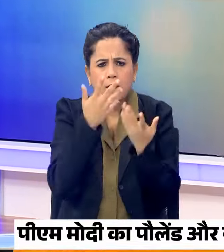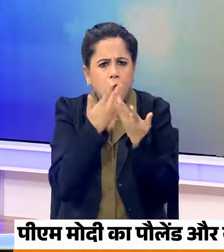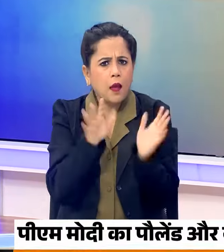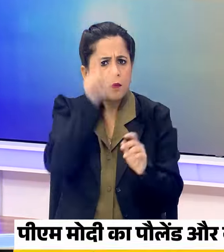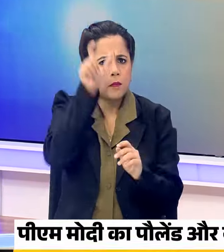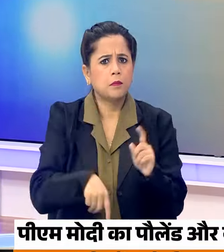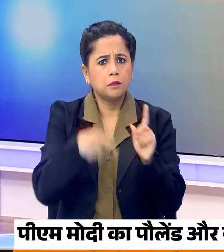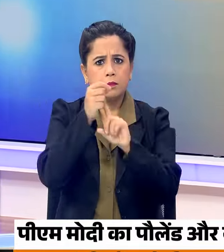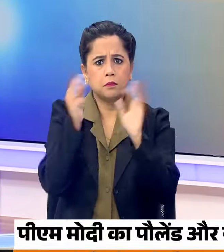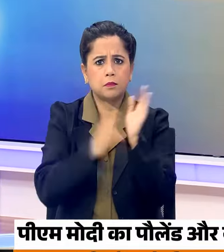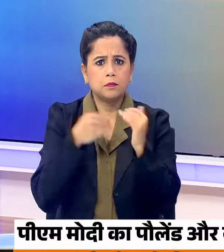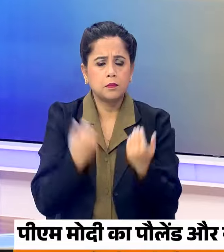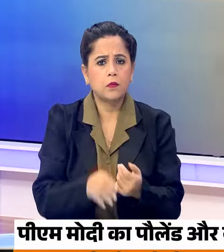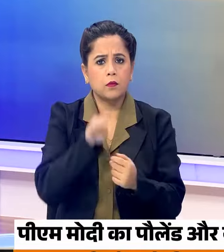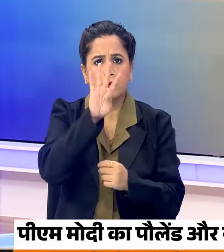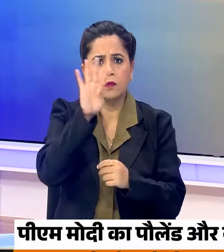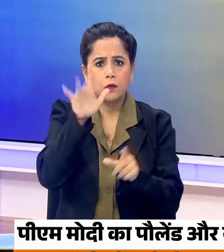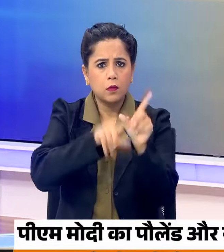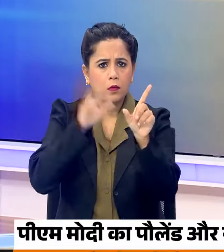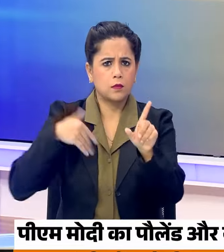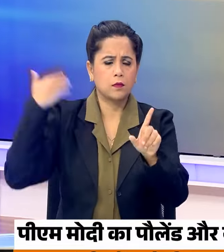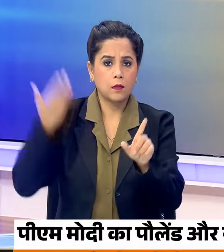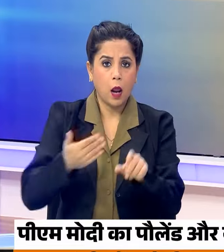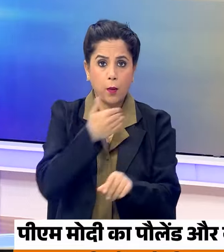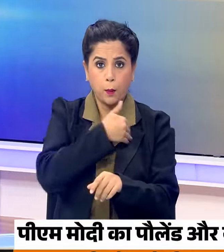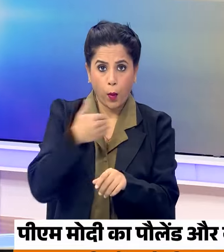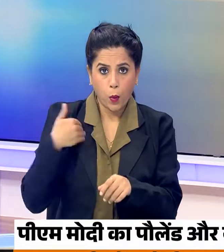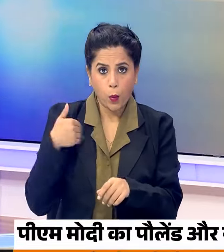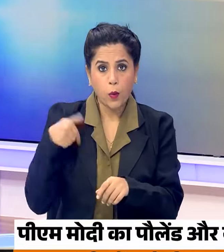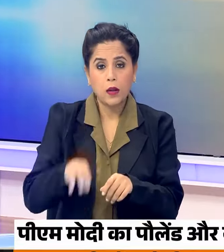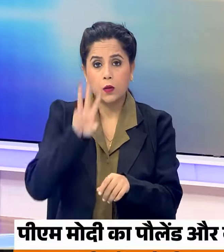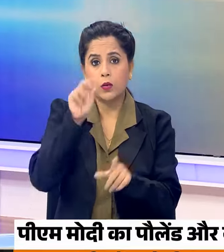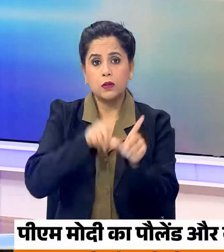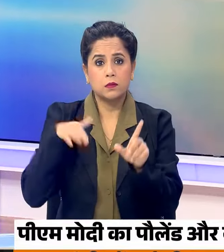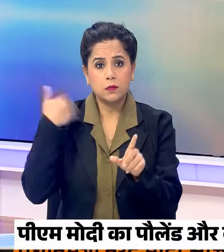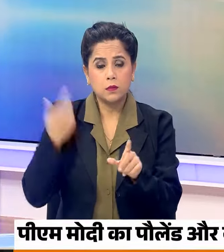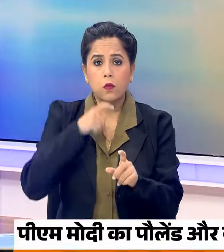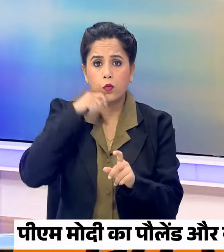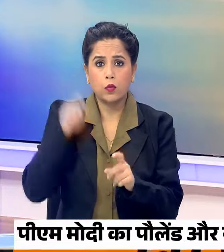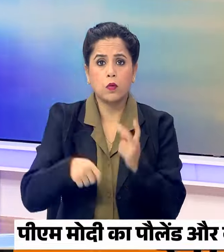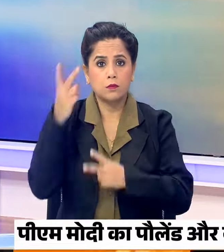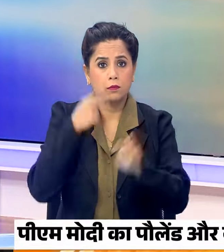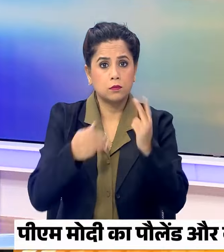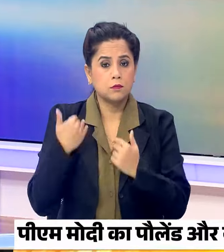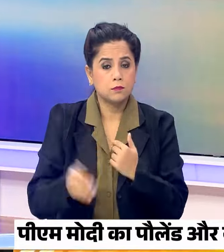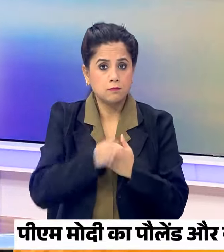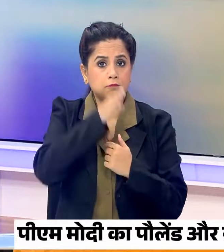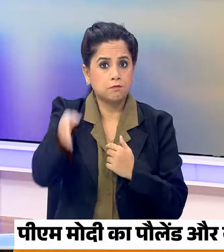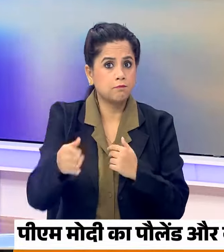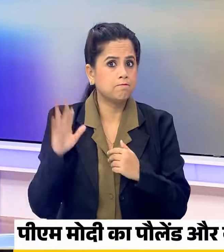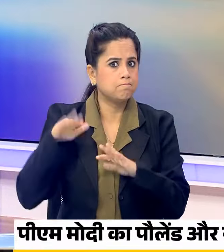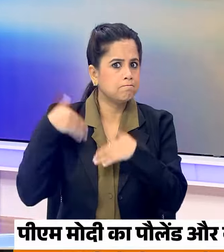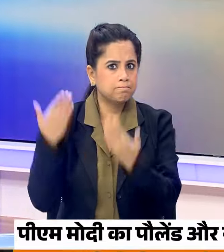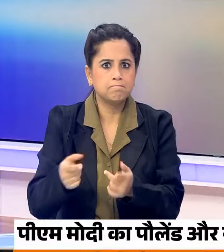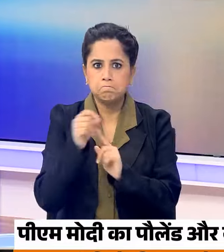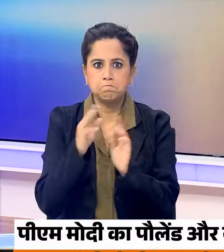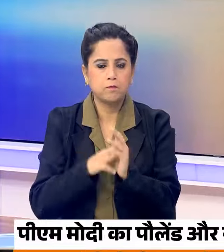भारतीय प्रधानमंत्री की 45 वर्षों में पोलैंड और 30 वर्षों में यूक्रेन की होगी पहली